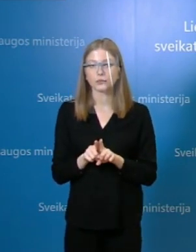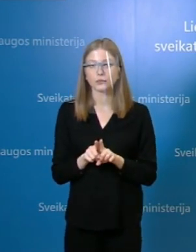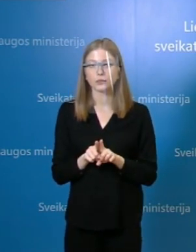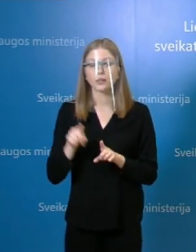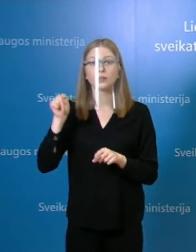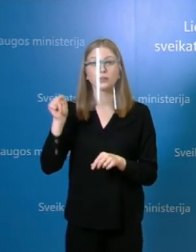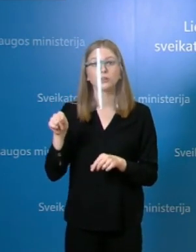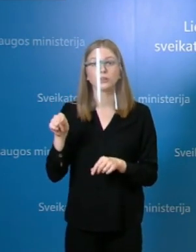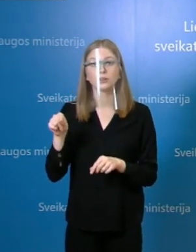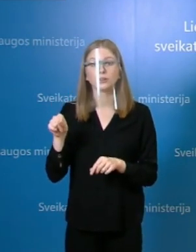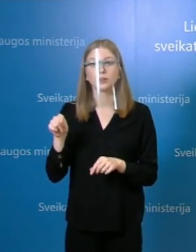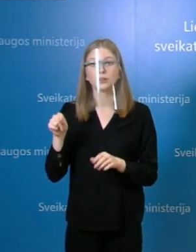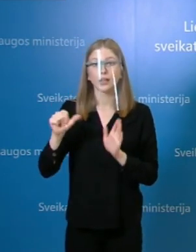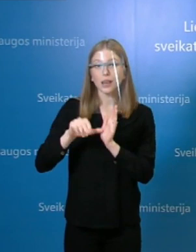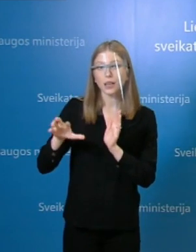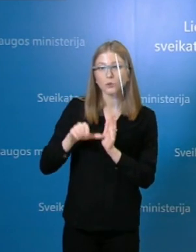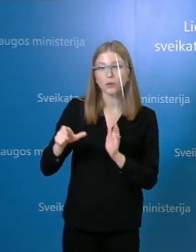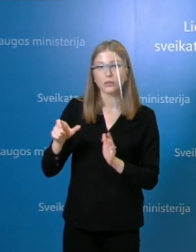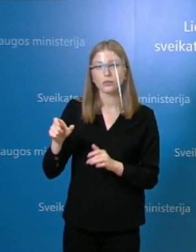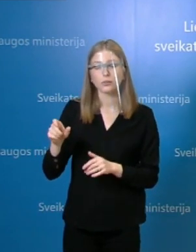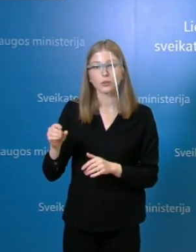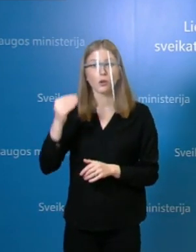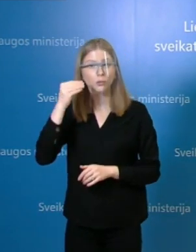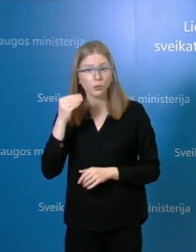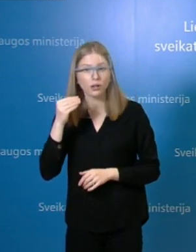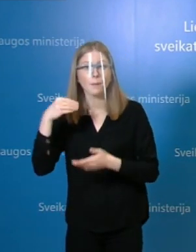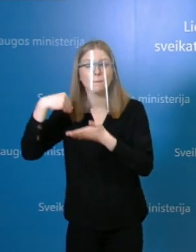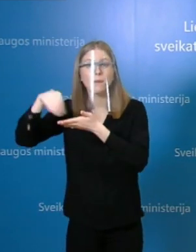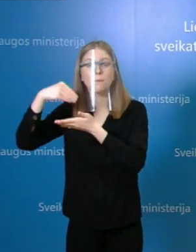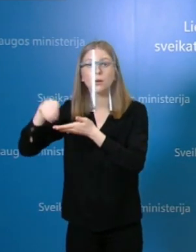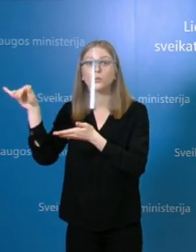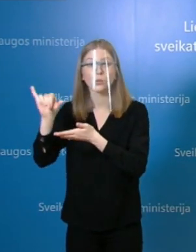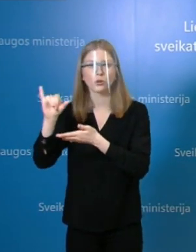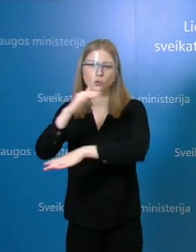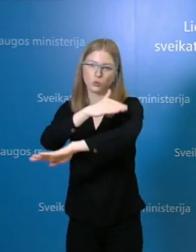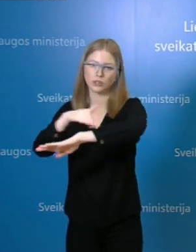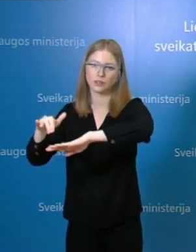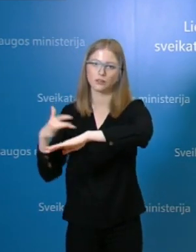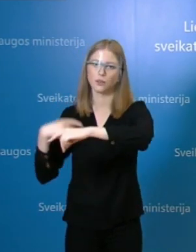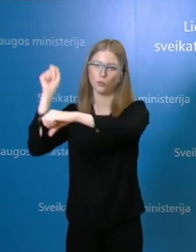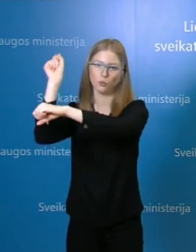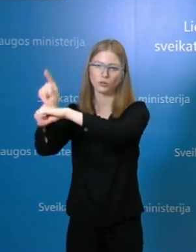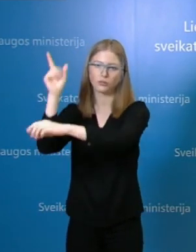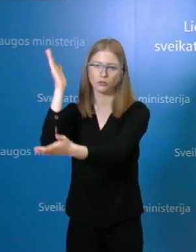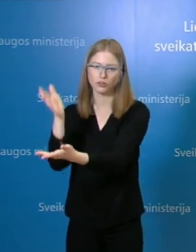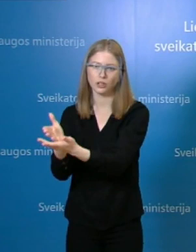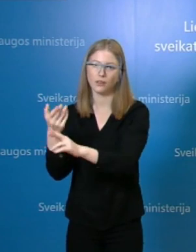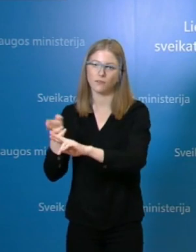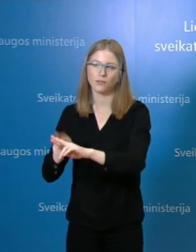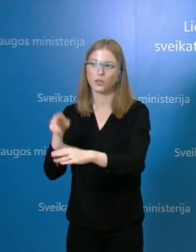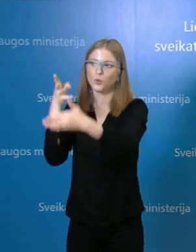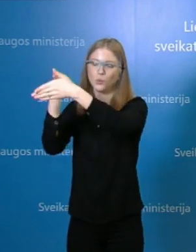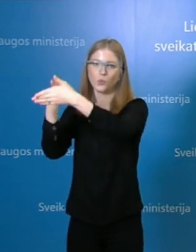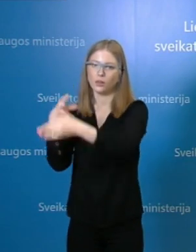įsigyjami ir ne Lietuvoje, ir nėra taip lengva tą sukontroliuoti. Tai ir Seime šiuo metu